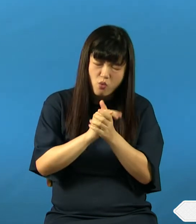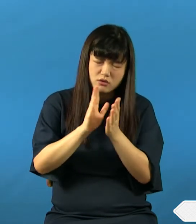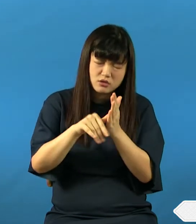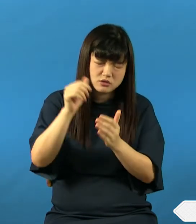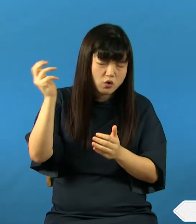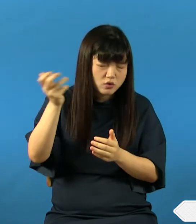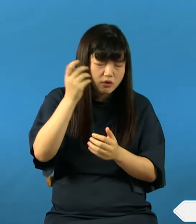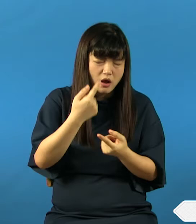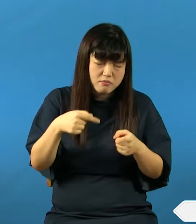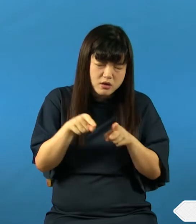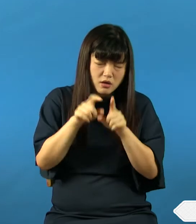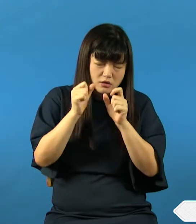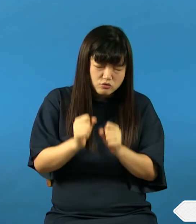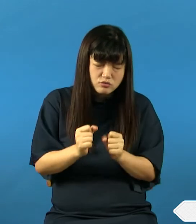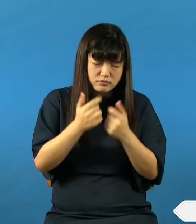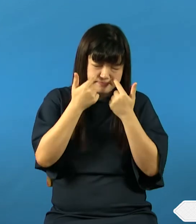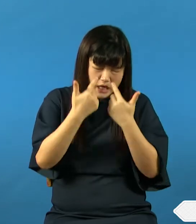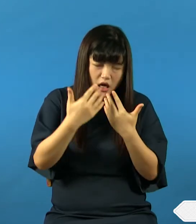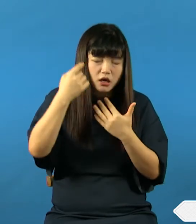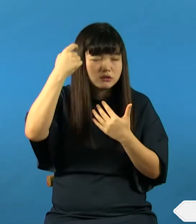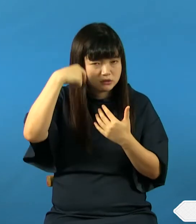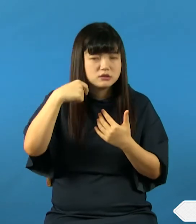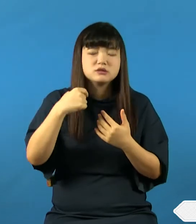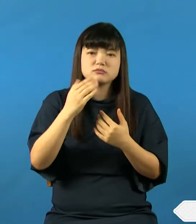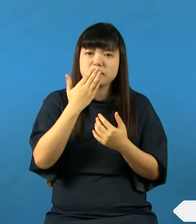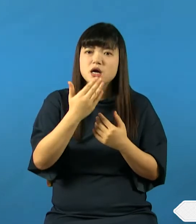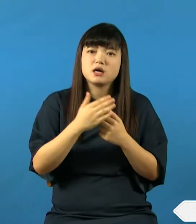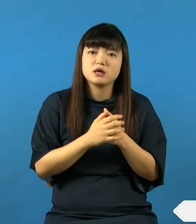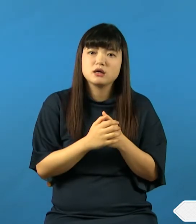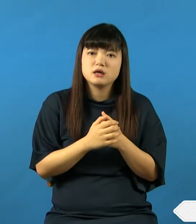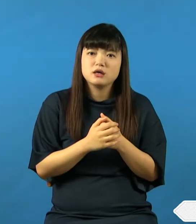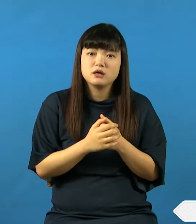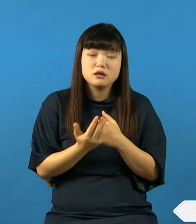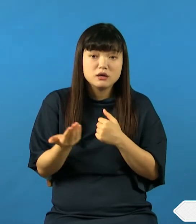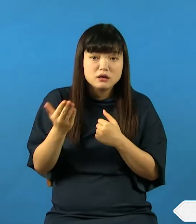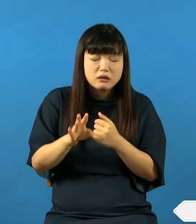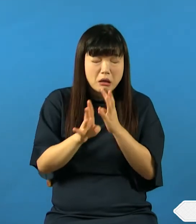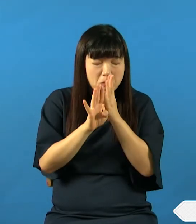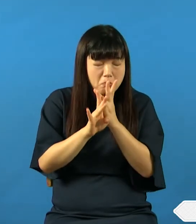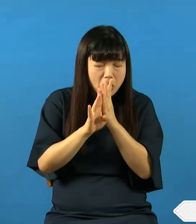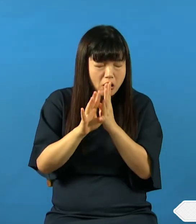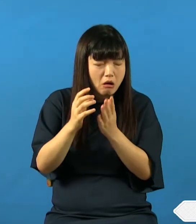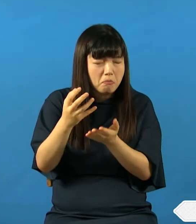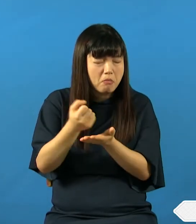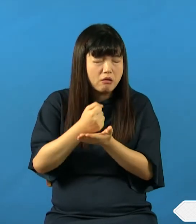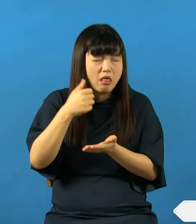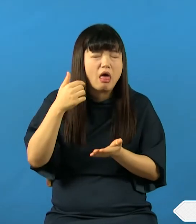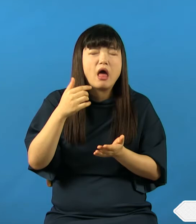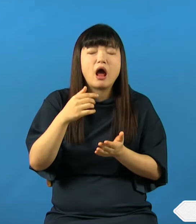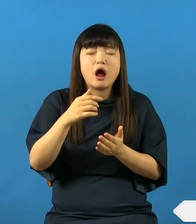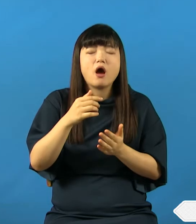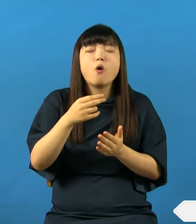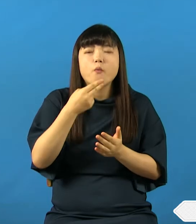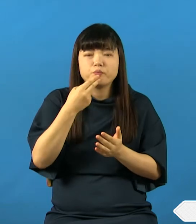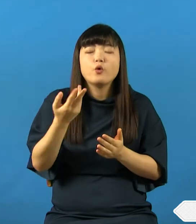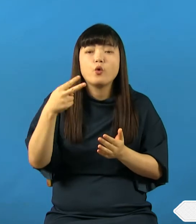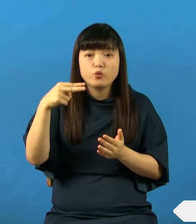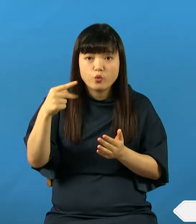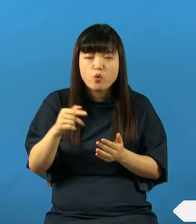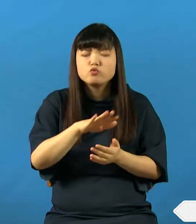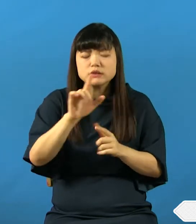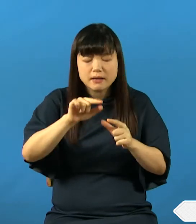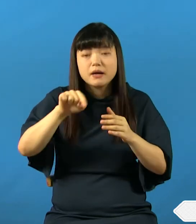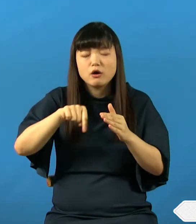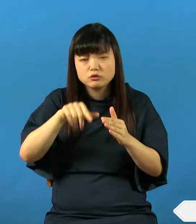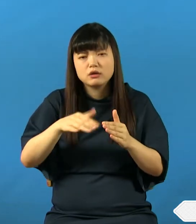때마다 성령께서 함께 하시고 역사하시는 거 생생하게 느낄 수 있으니까요. 그런데 방언 꼭 받지 않아도